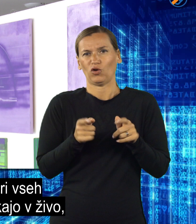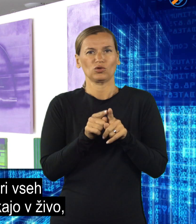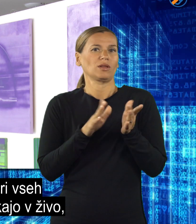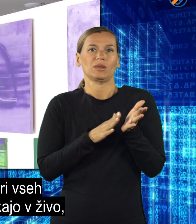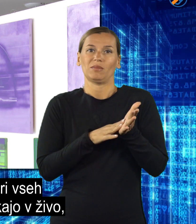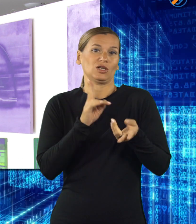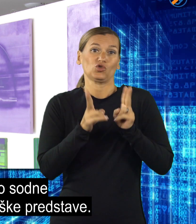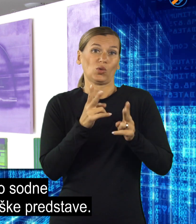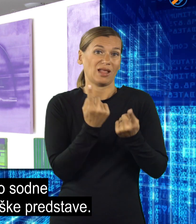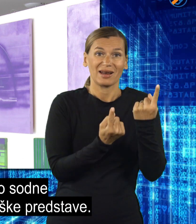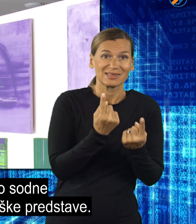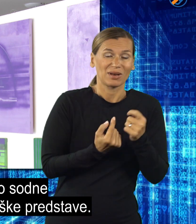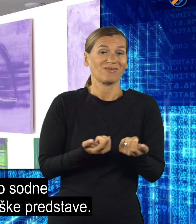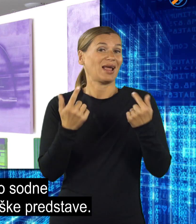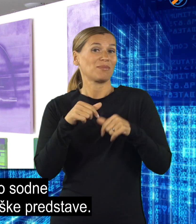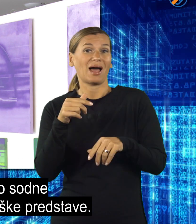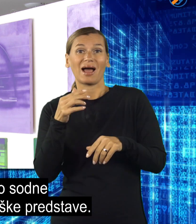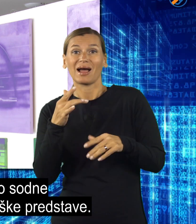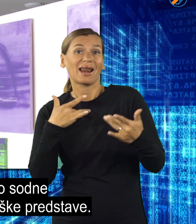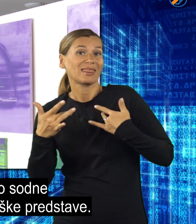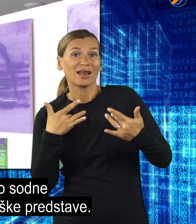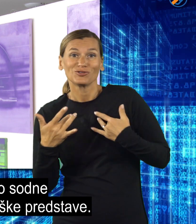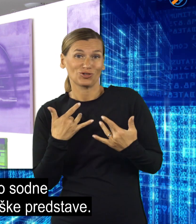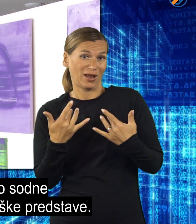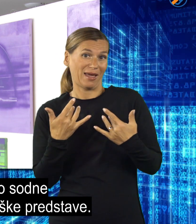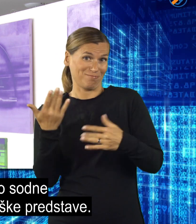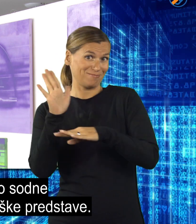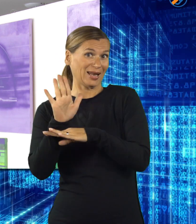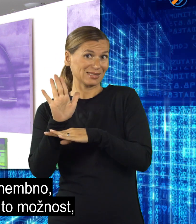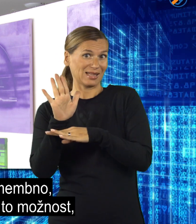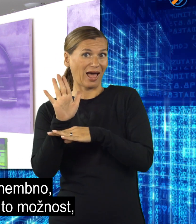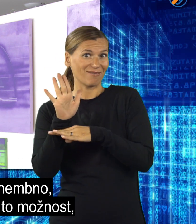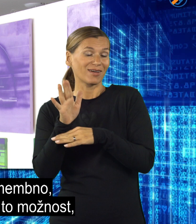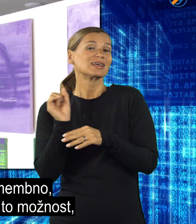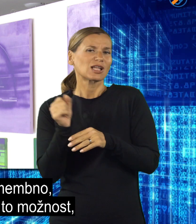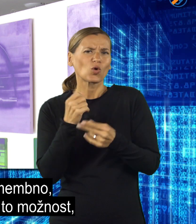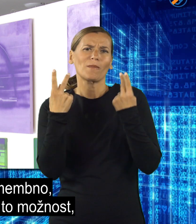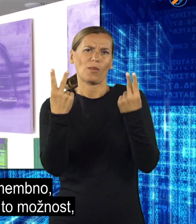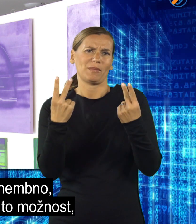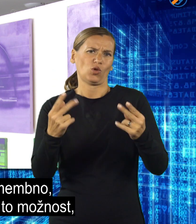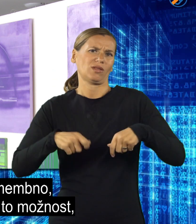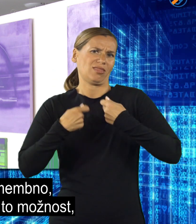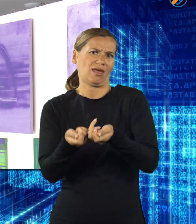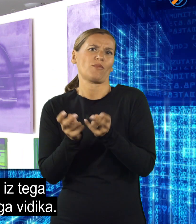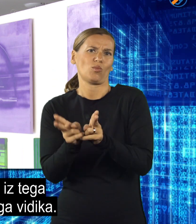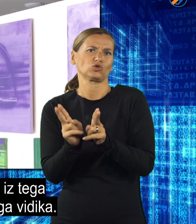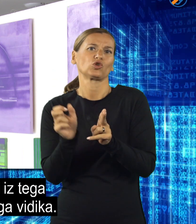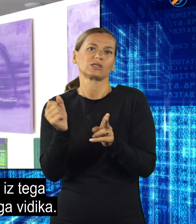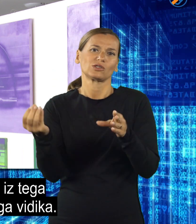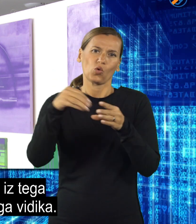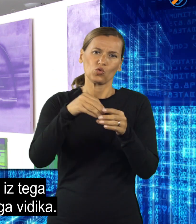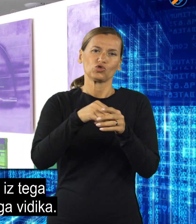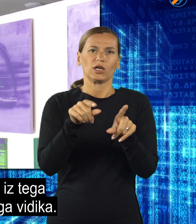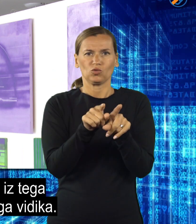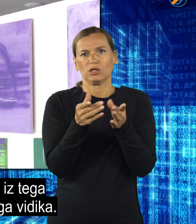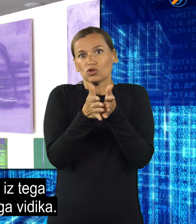ki potekajo v živo, torej tudi recimo sodne razprave ali pa gledališke predstave. Zato je zelo pomembno, da jim omogočimo to možnost, da so